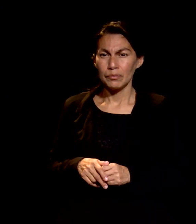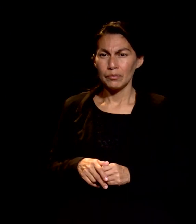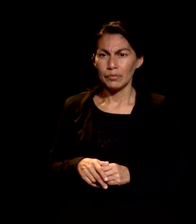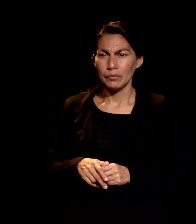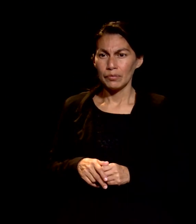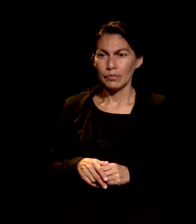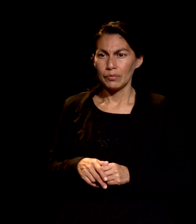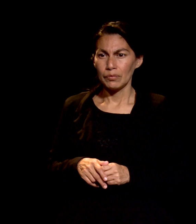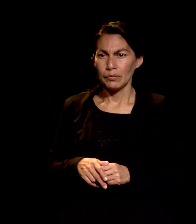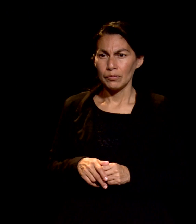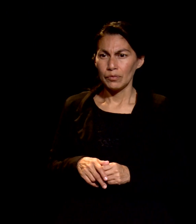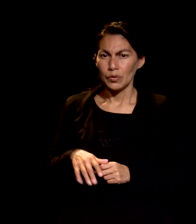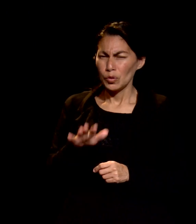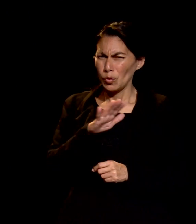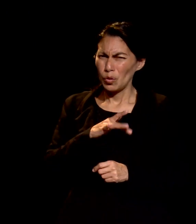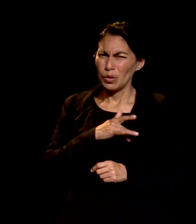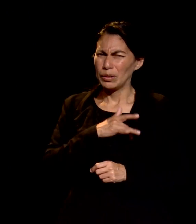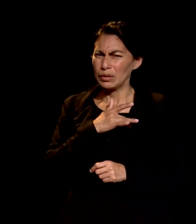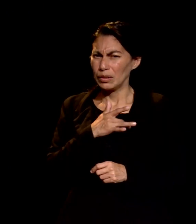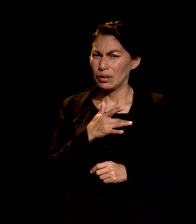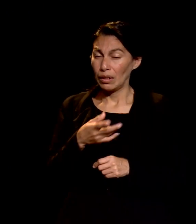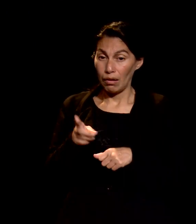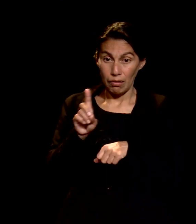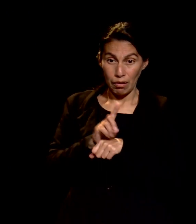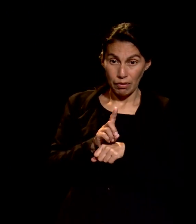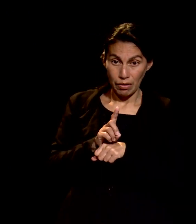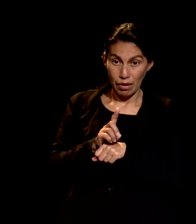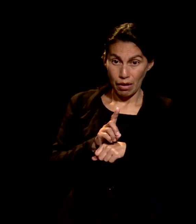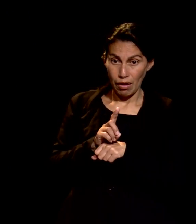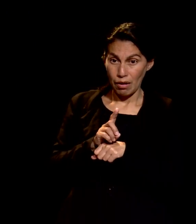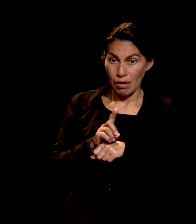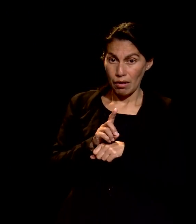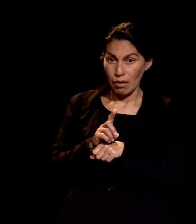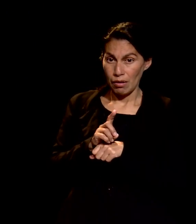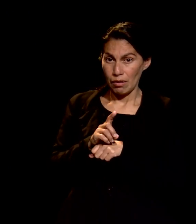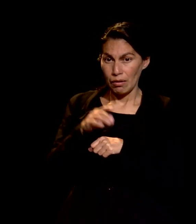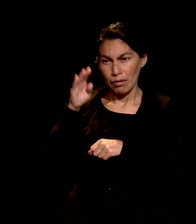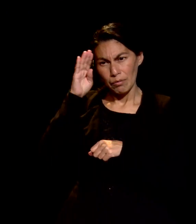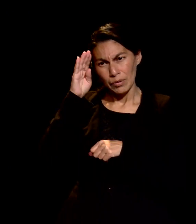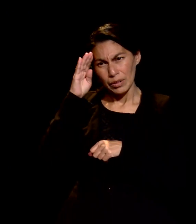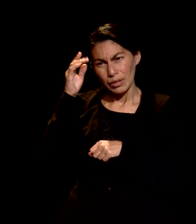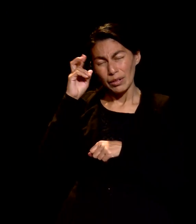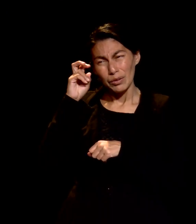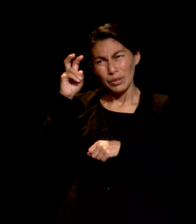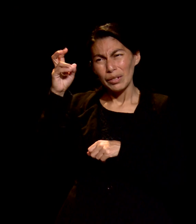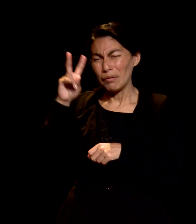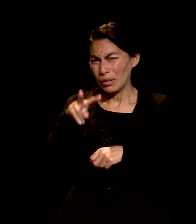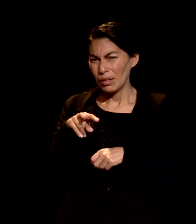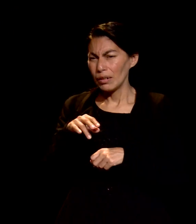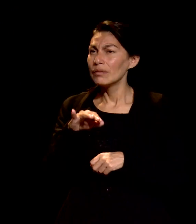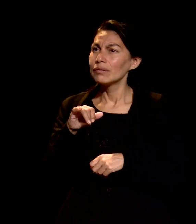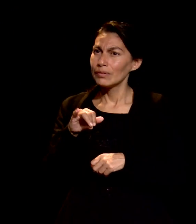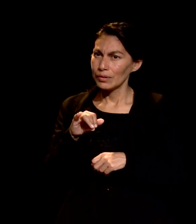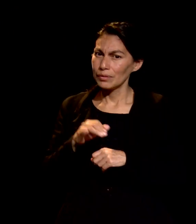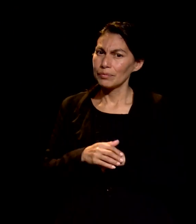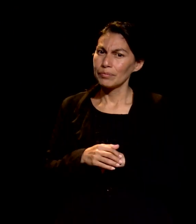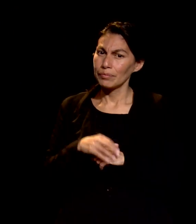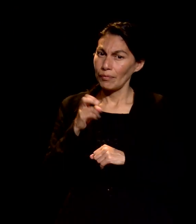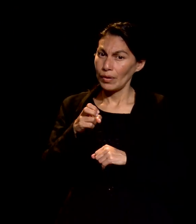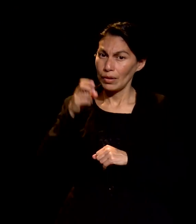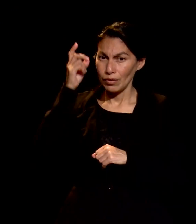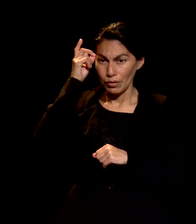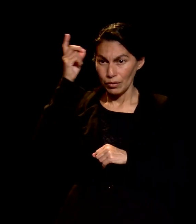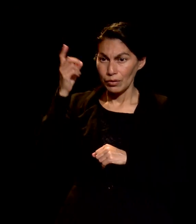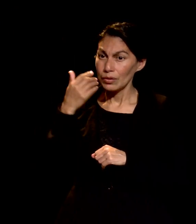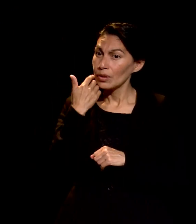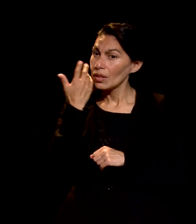contar todo lo que le sobreviene en el día y también lo que piensa y sueña, ¿verdad? Y eso es